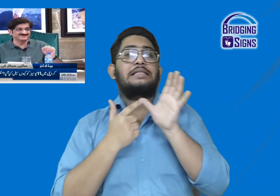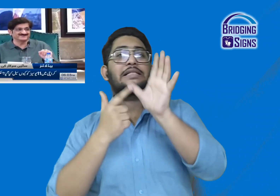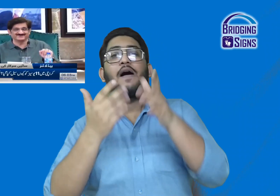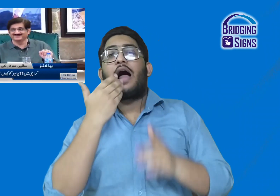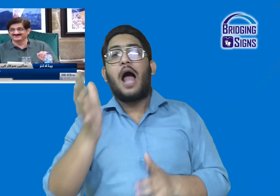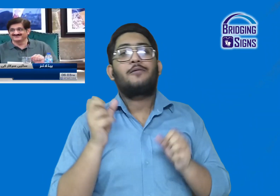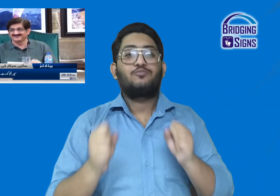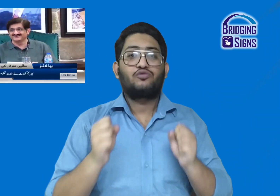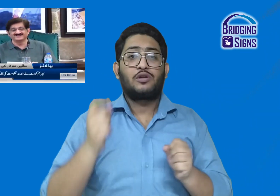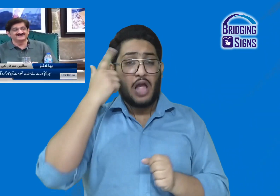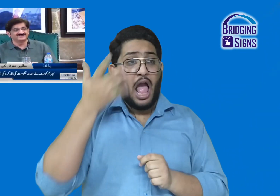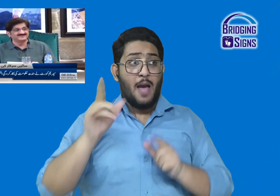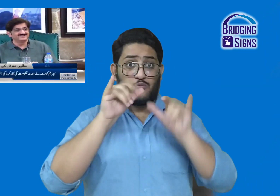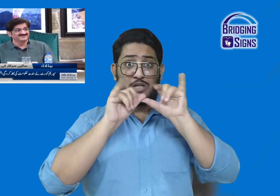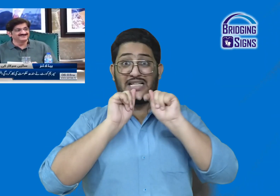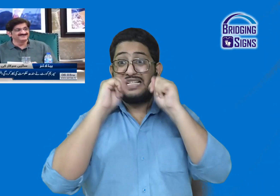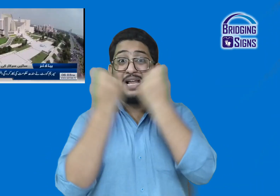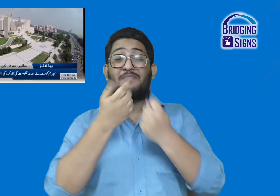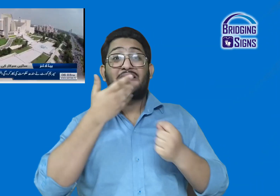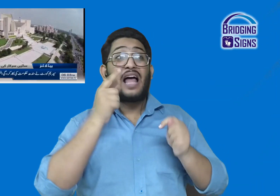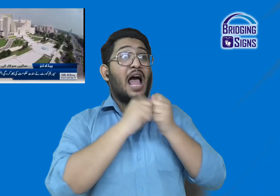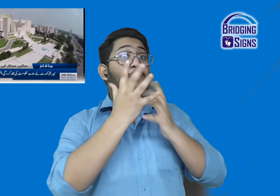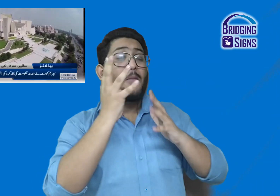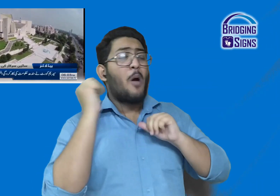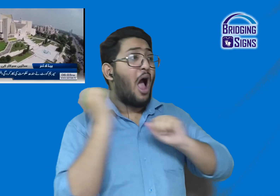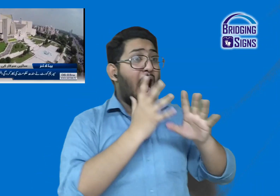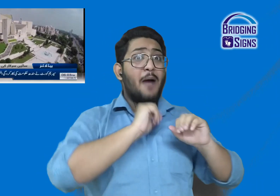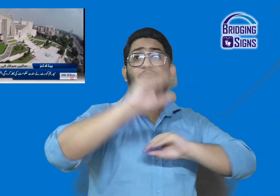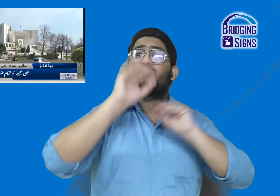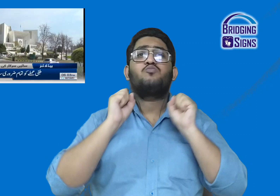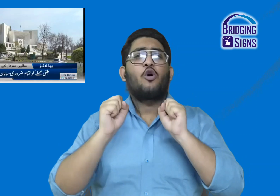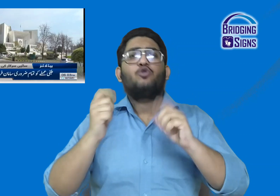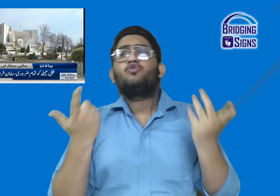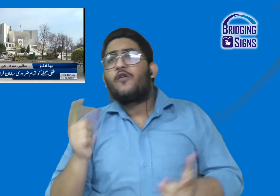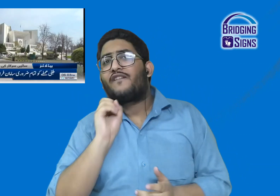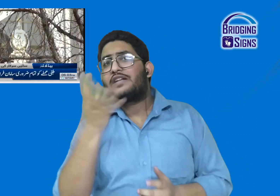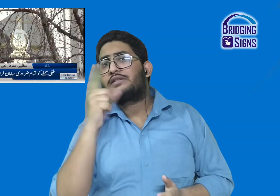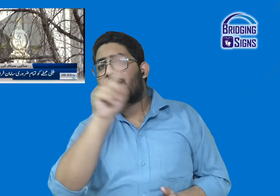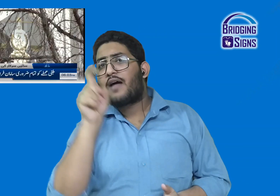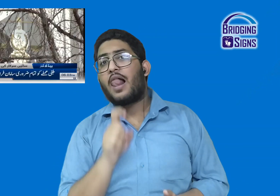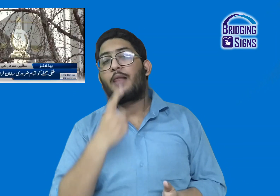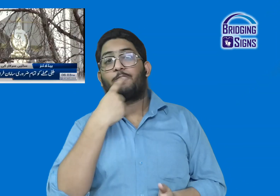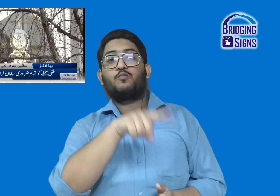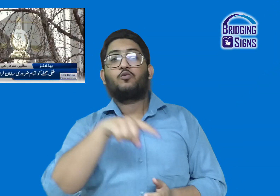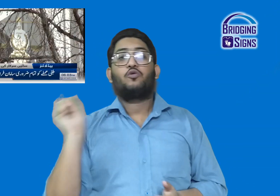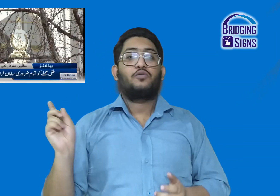सफरी पाबंदी से मुतालिक नोटिफिकेशन कालादम करार। तिब्बी अमले को तमाम जरूरी सामान फराहम करने का